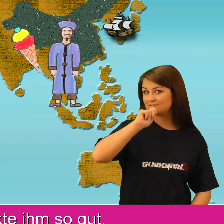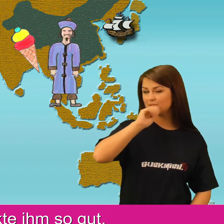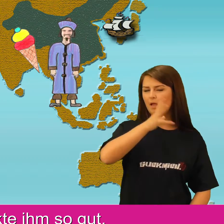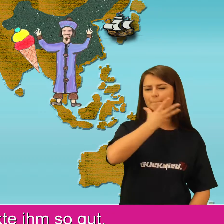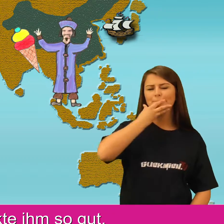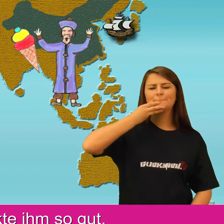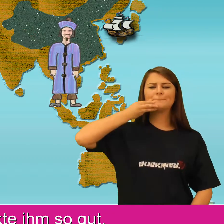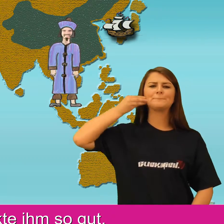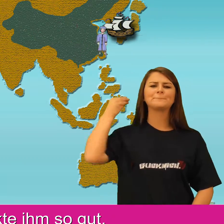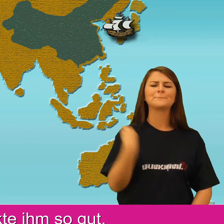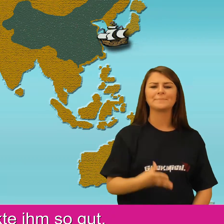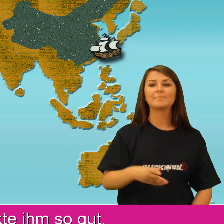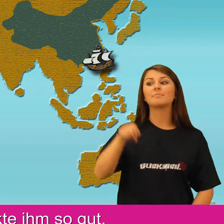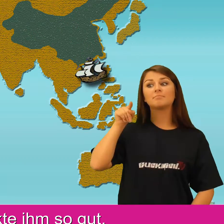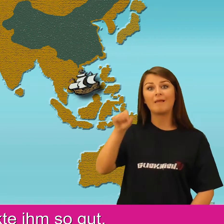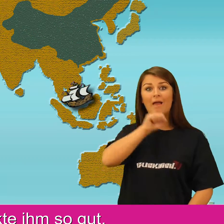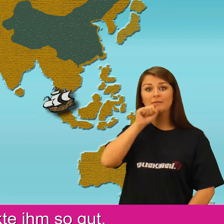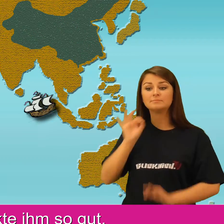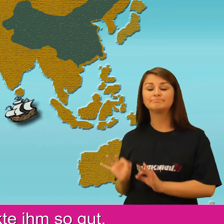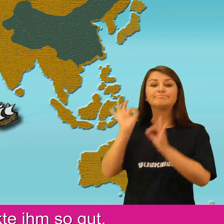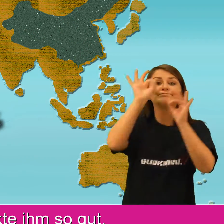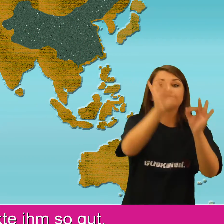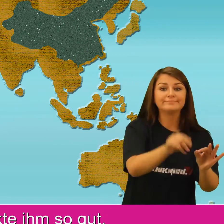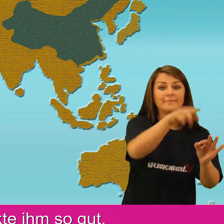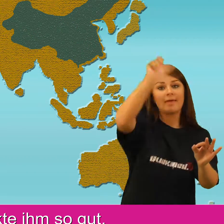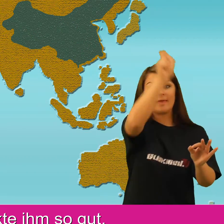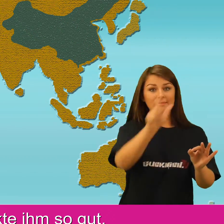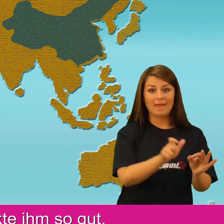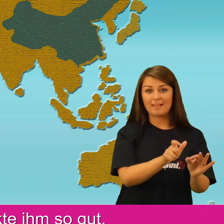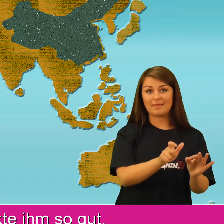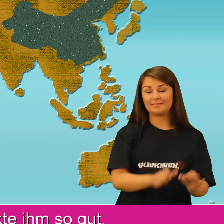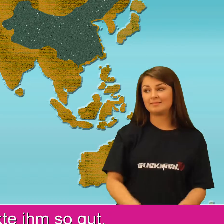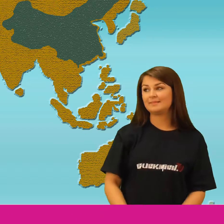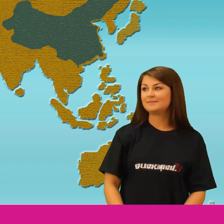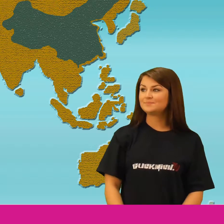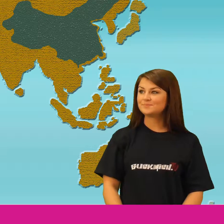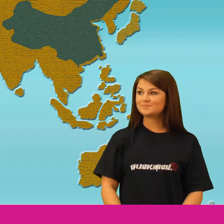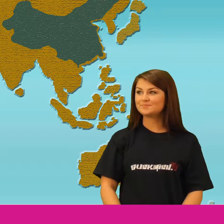Das Eis schmeckte ihm so gut, dass er die Idee mit nach Italien nahm.